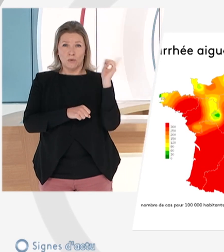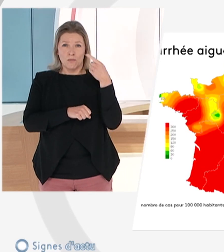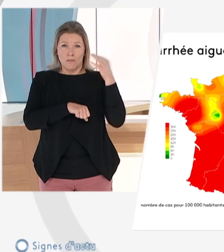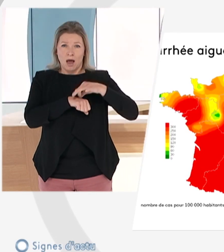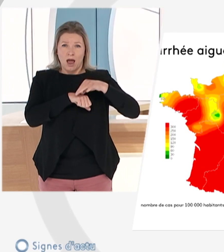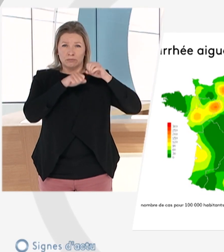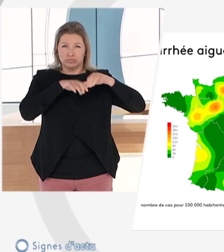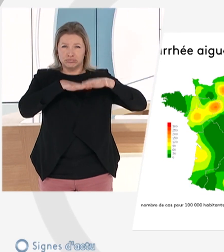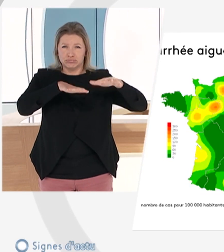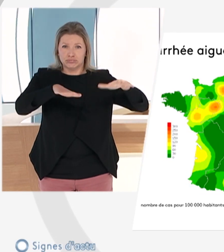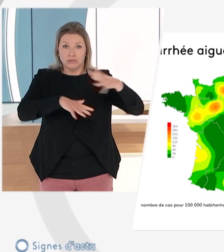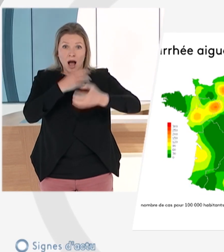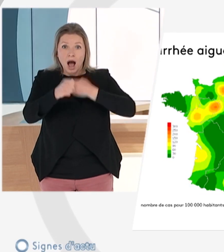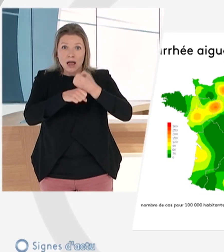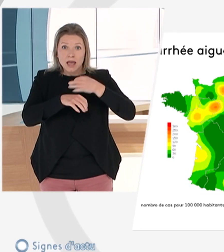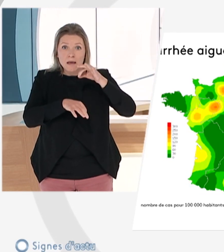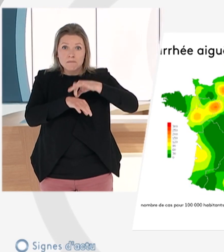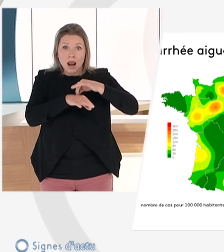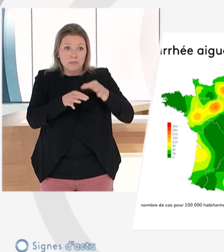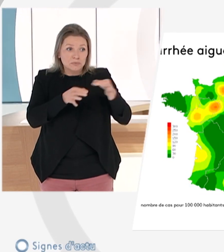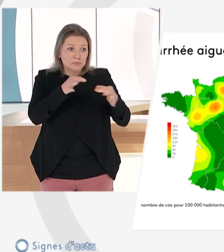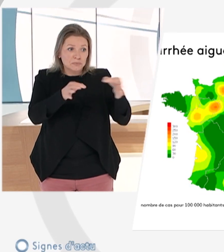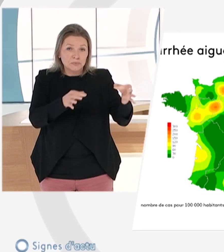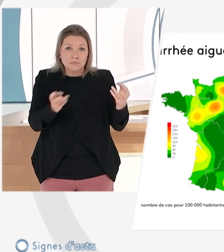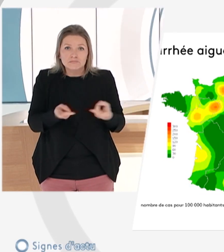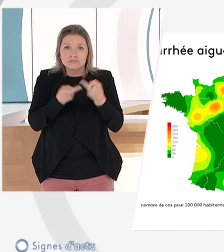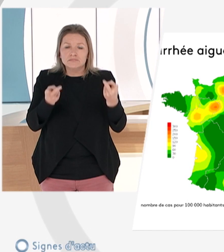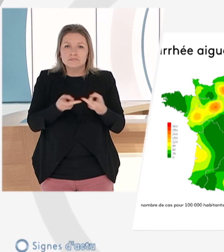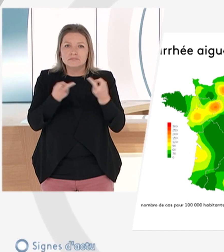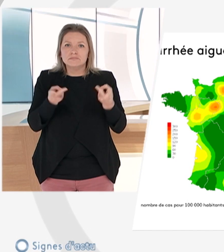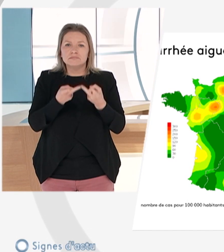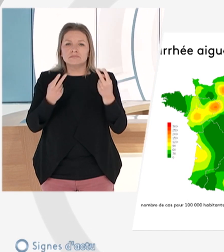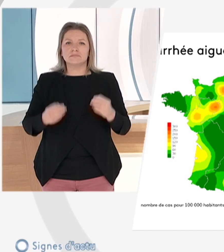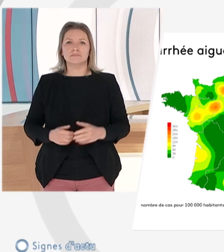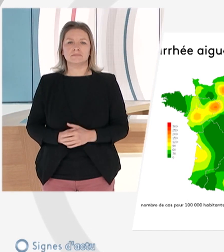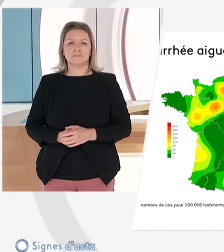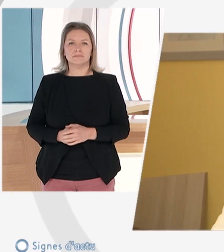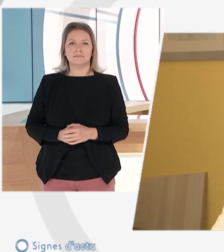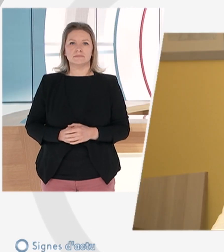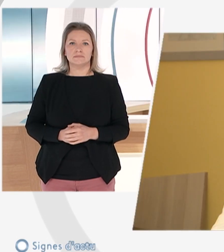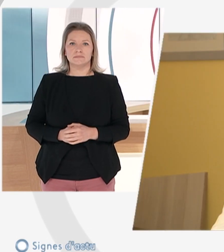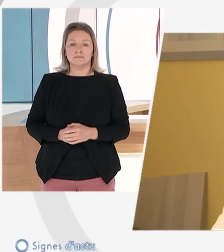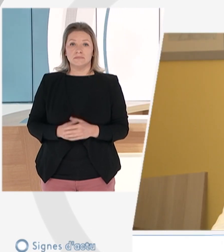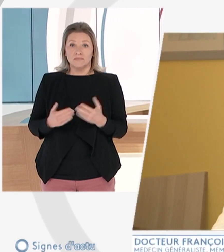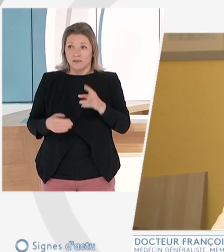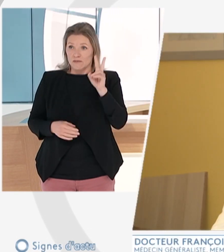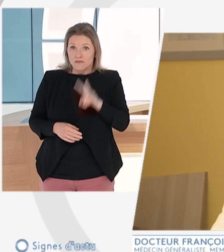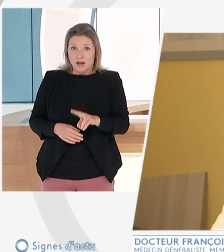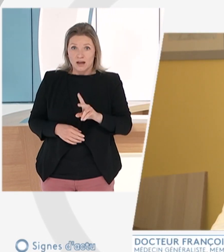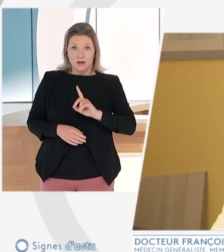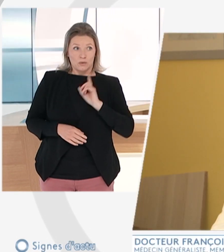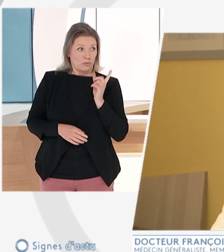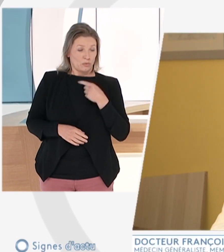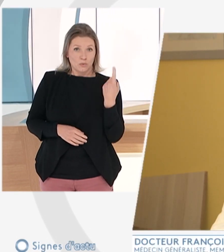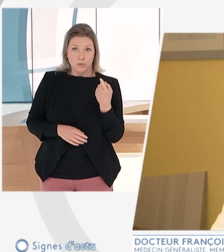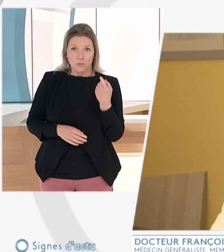rouge vif. Cette année, à la même période, elle reste encore largement en vert. On n'en a pas vu.